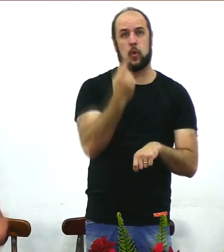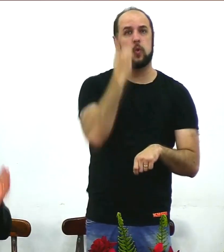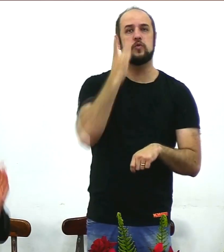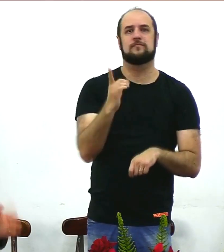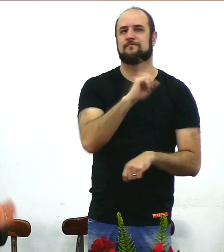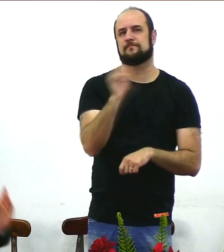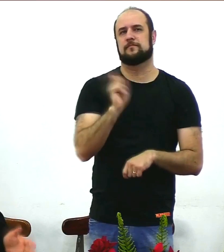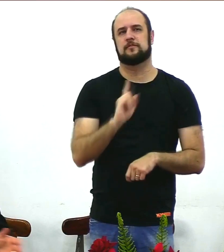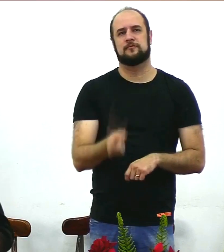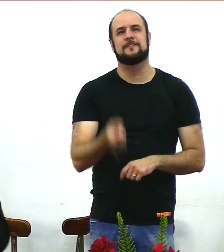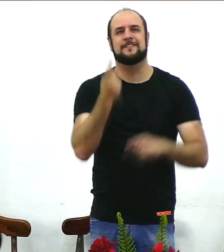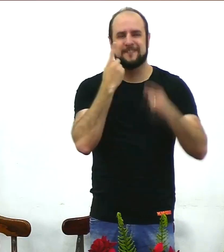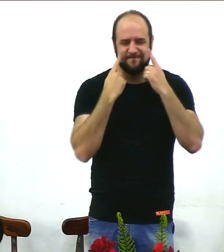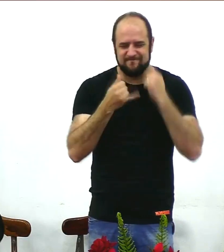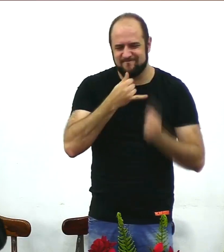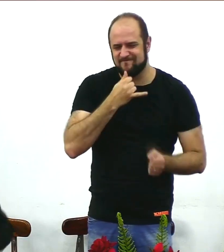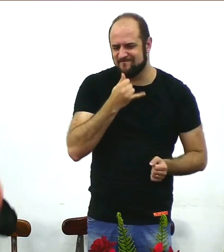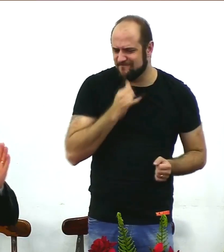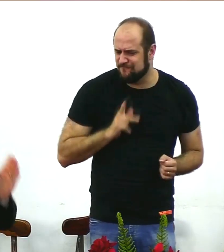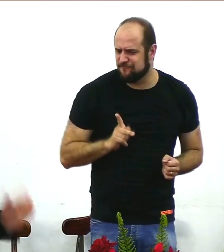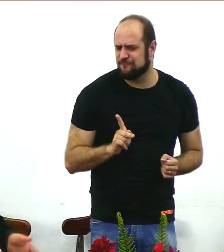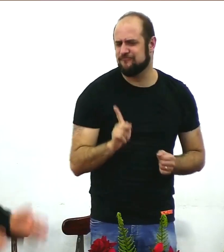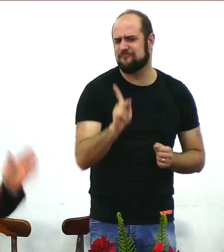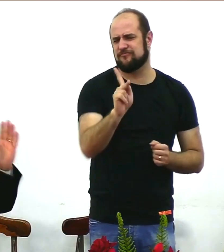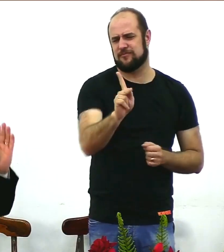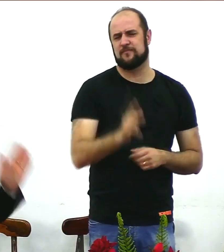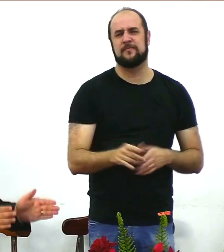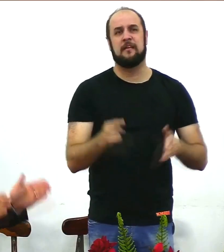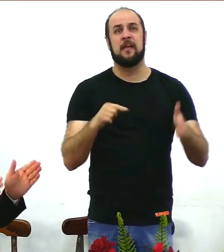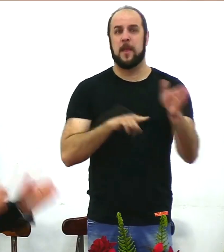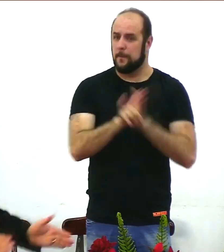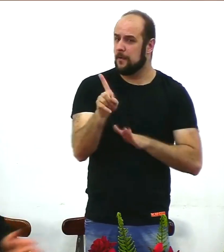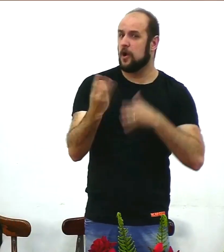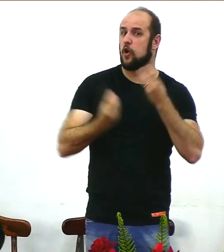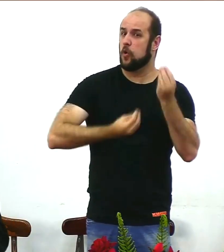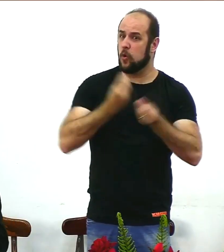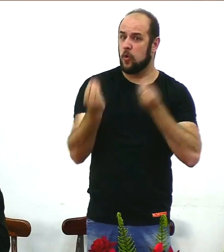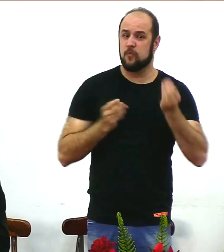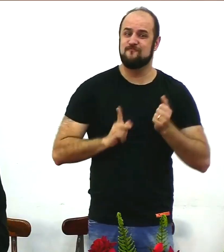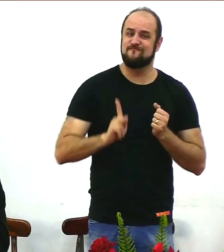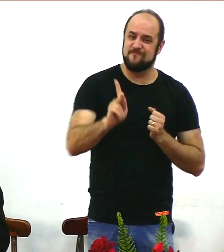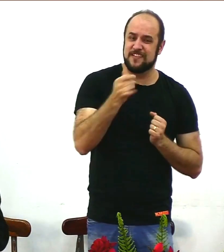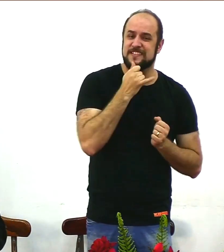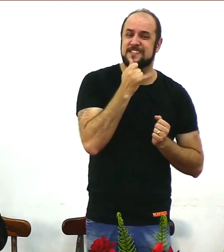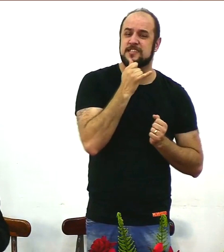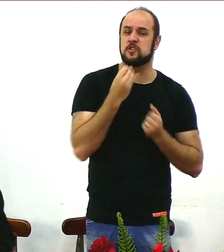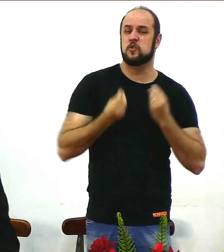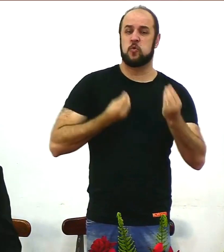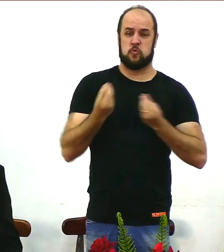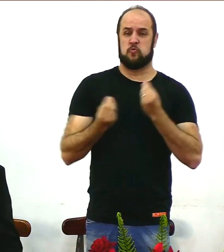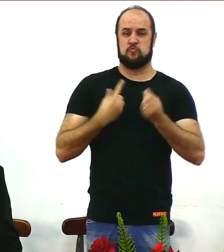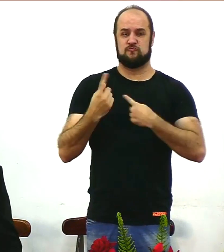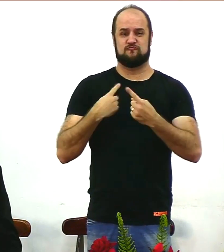foi um momento só, nos assentávamos e chorávamos, é uma ideia